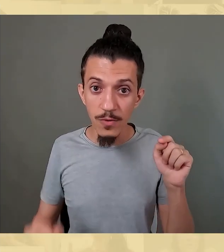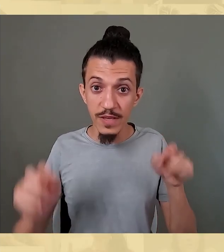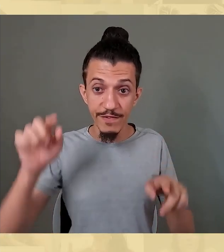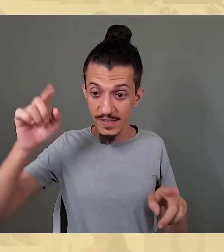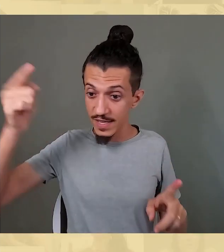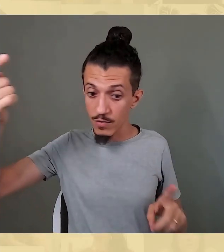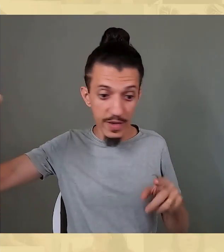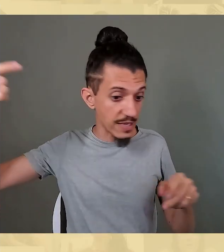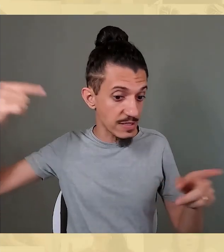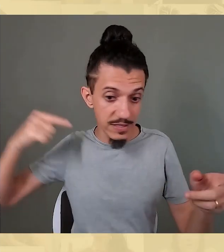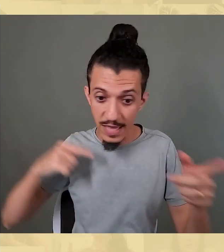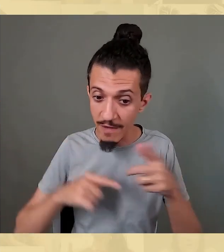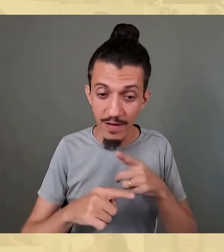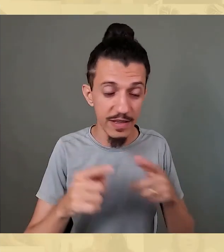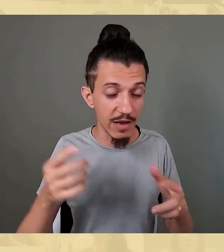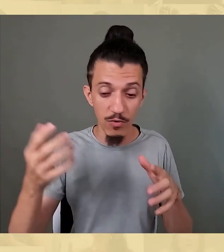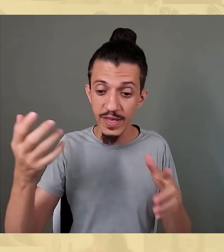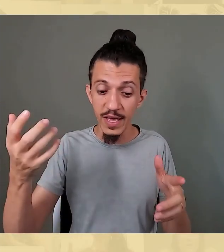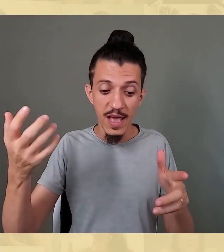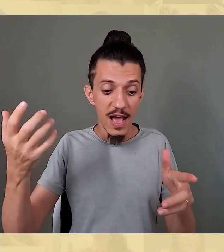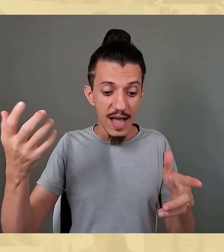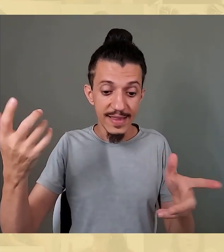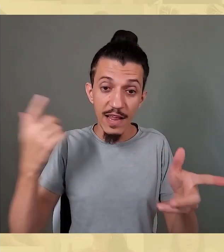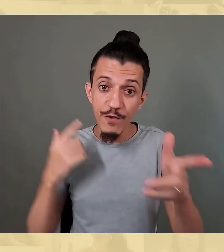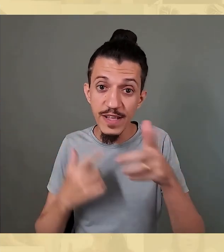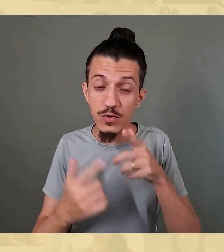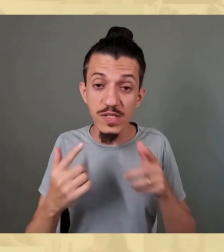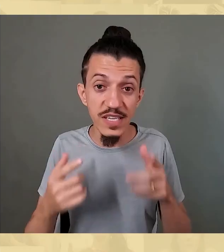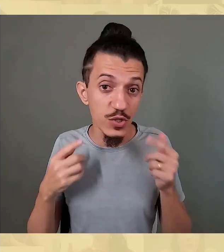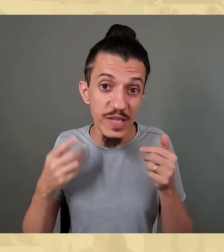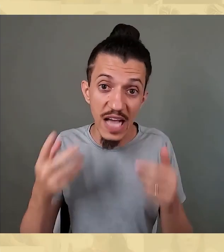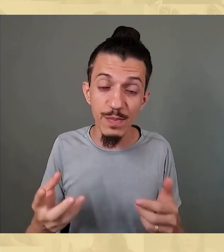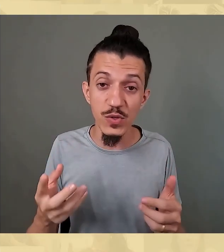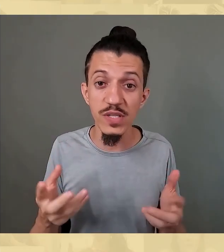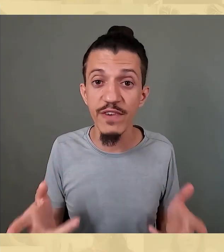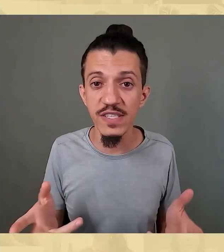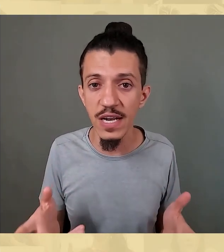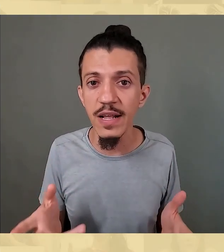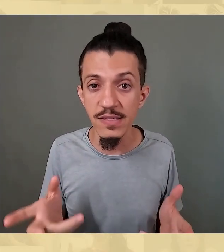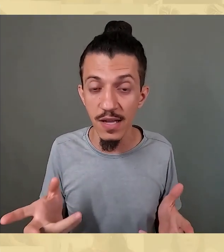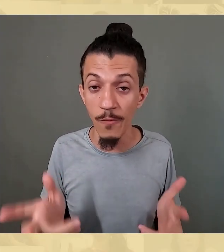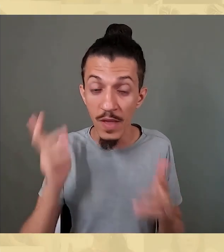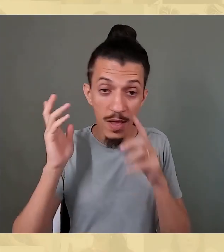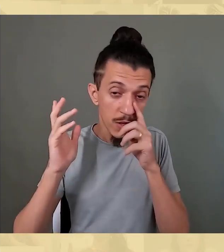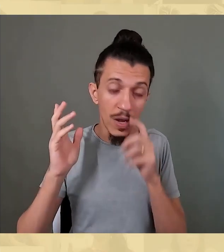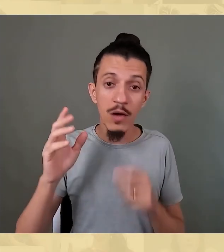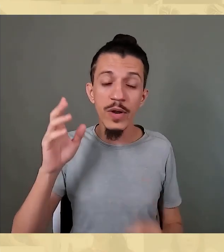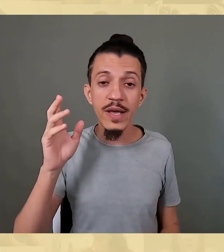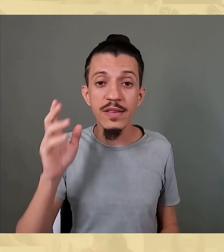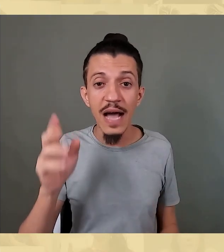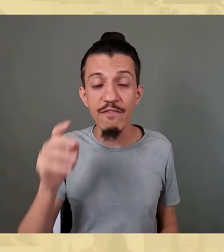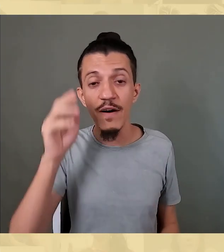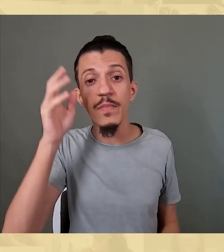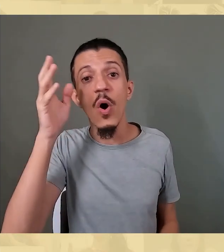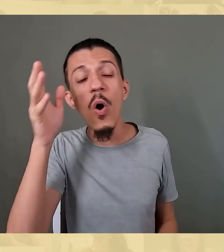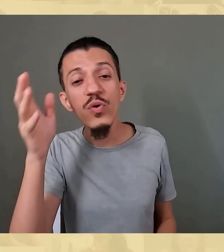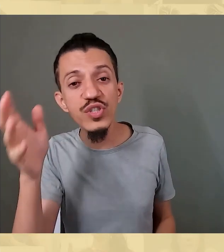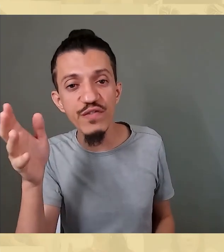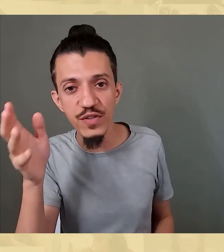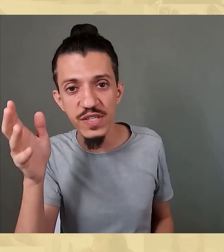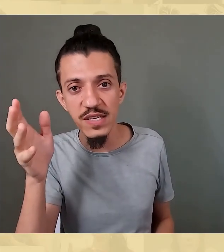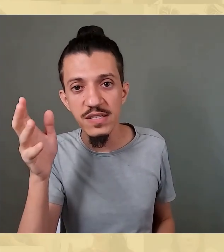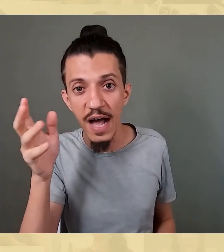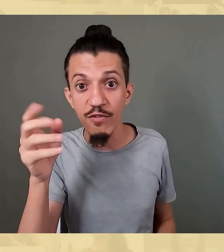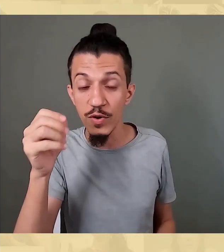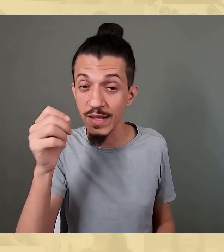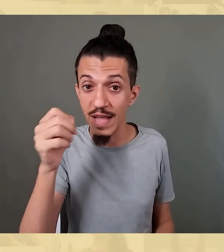conexão que fazia com que, com que a telefonista conseguisse ajudar as pessoas a fazer a ligação. Então, ela conectava onde